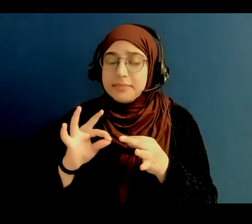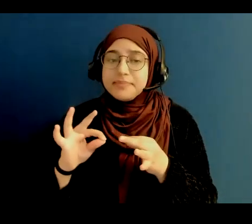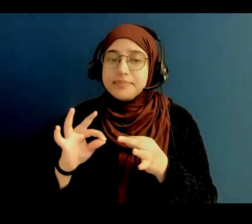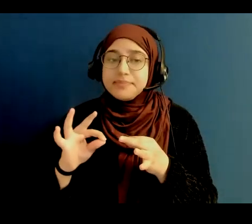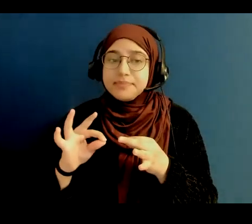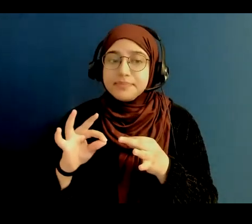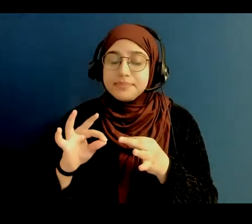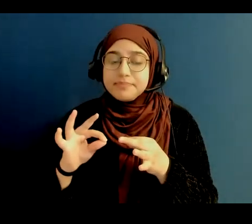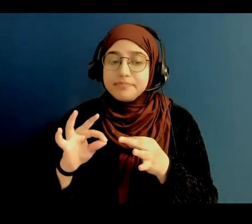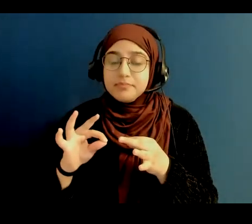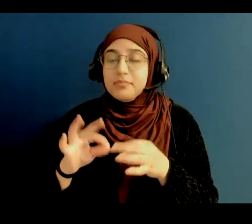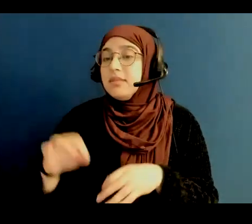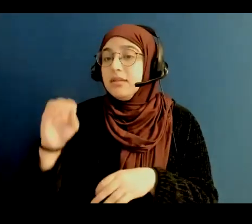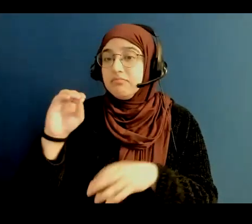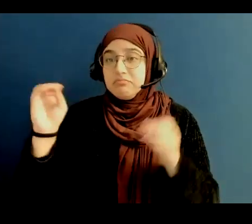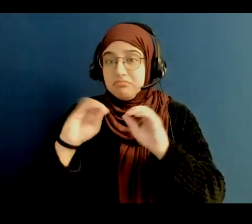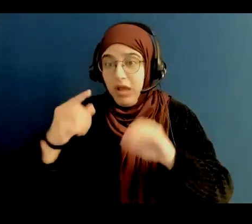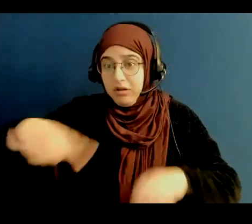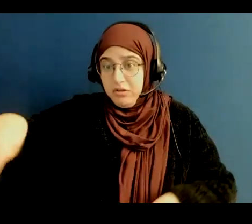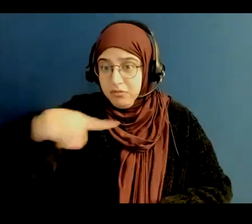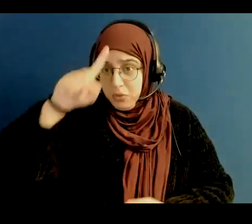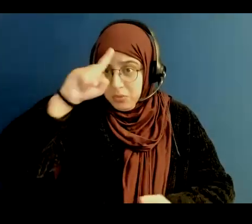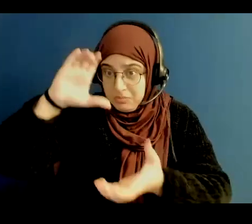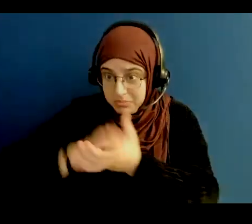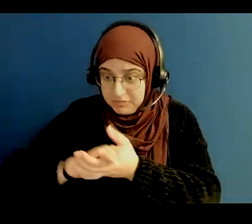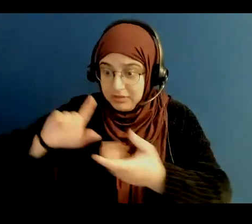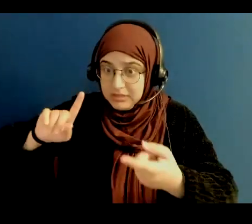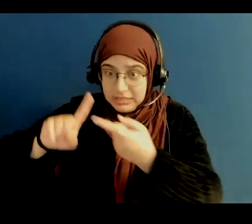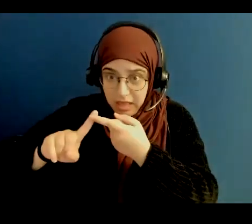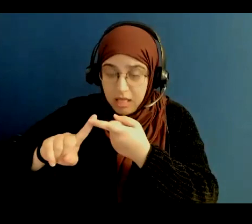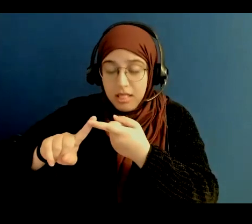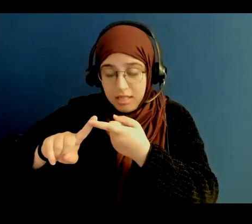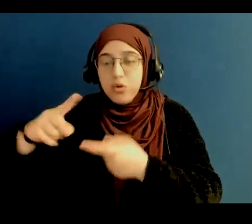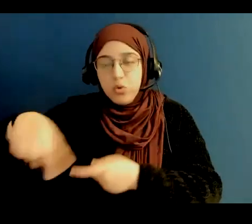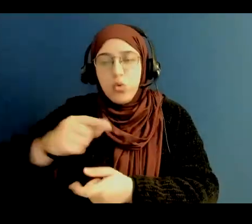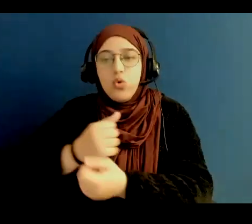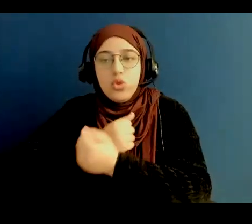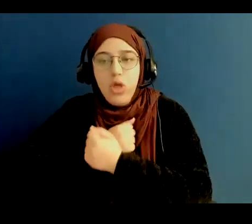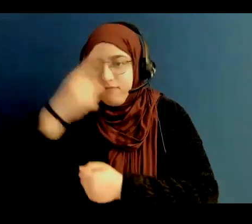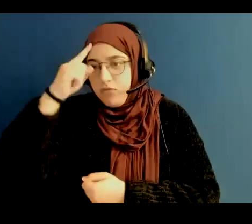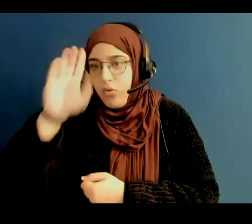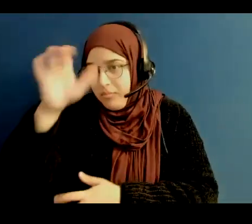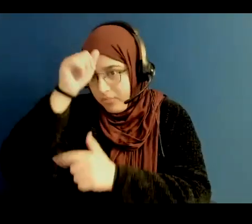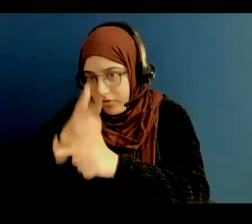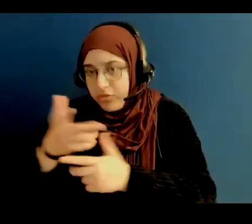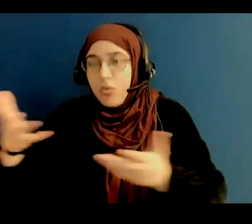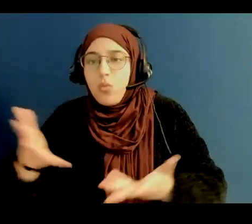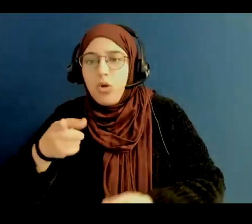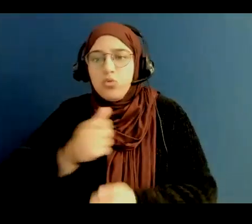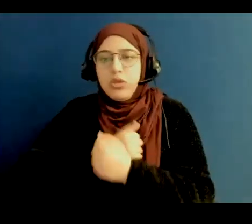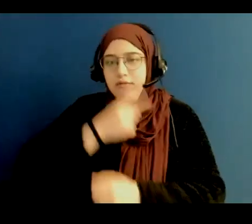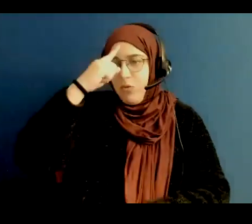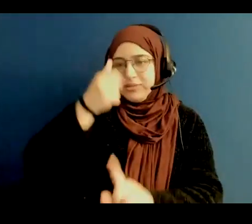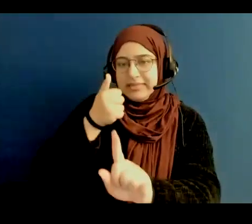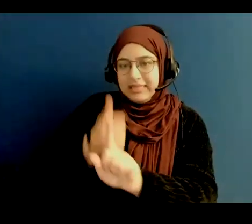لنفسه. That none of you have believed until you love for your brother what you love for yourself. So it's important